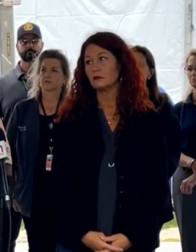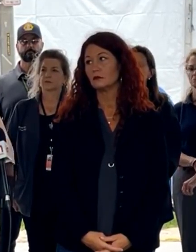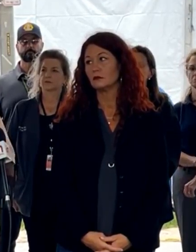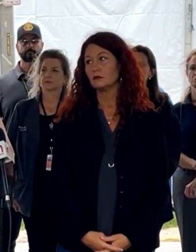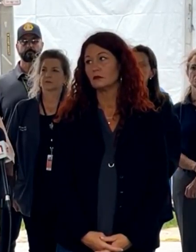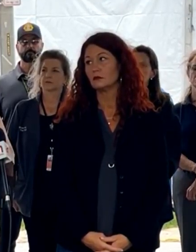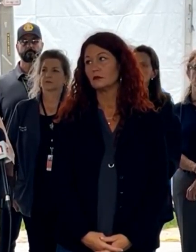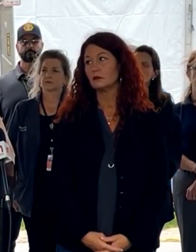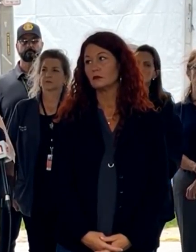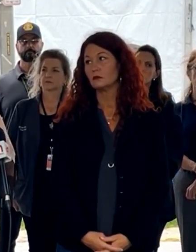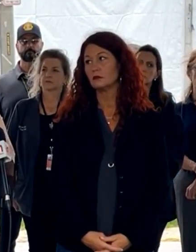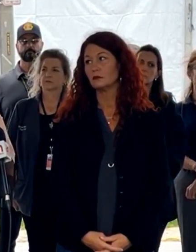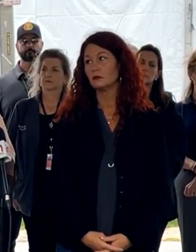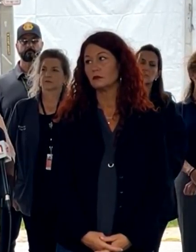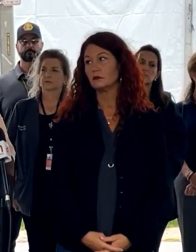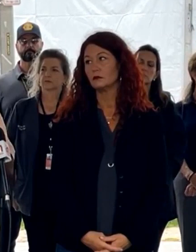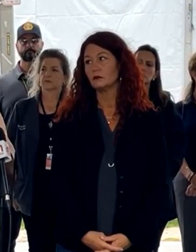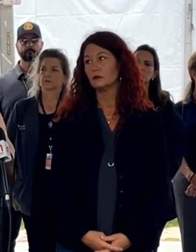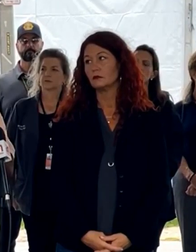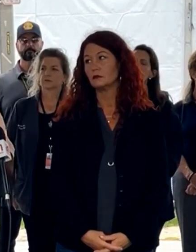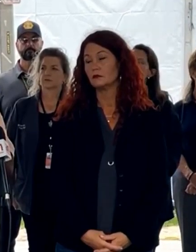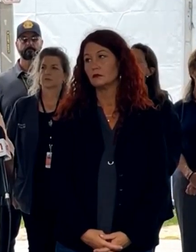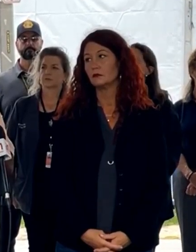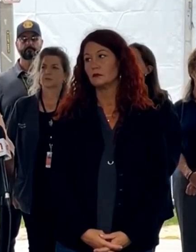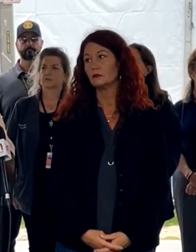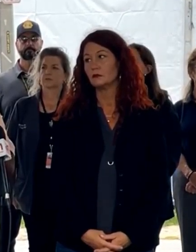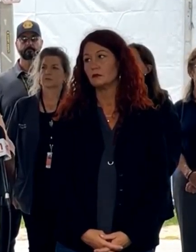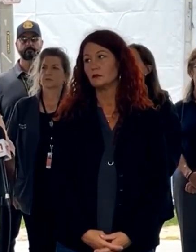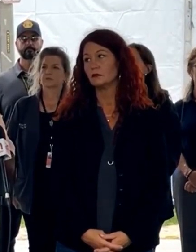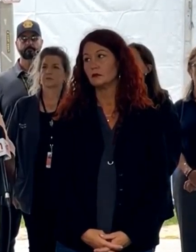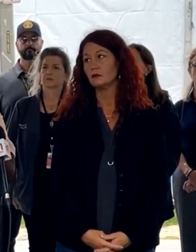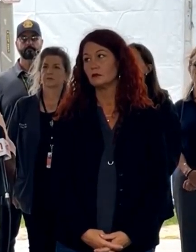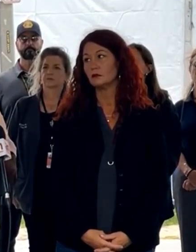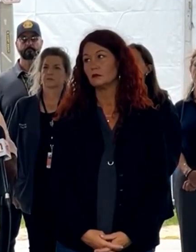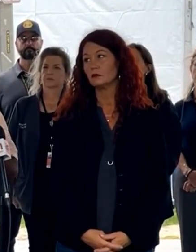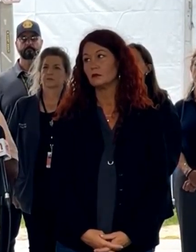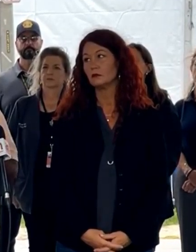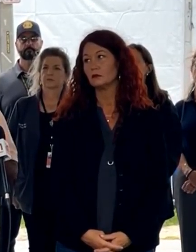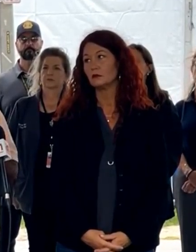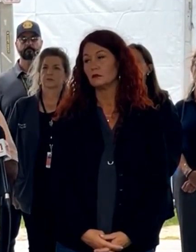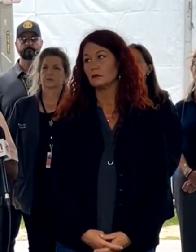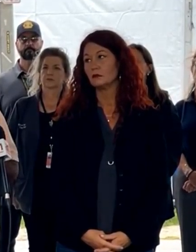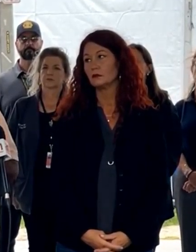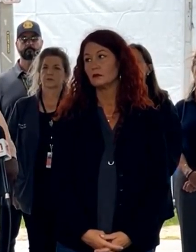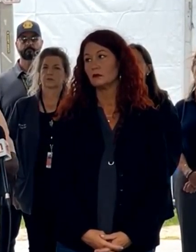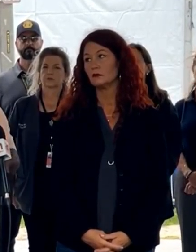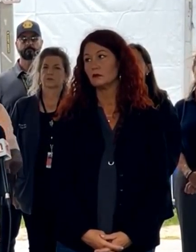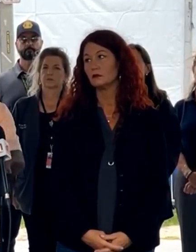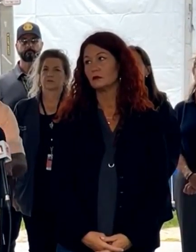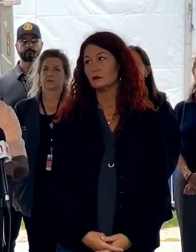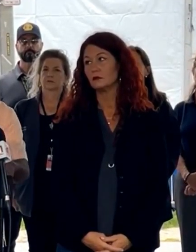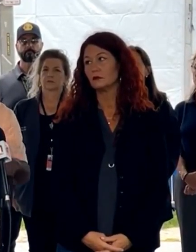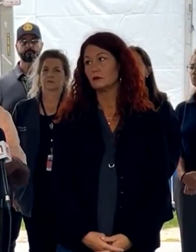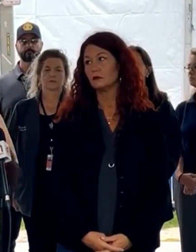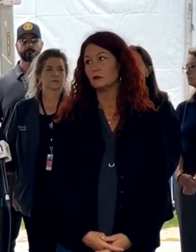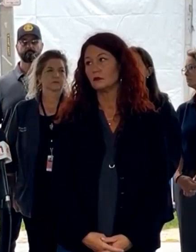établir réponse qui est nécessaire de sorte que disposition prend pour ça que tu es arrivé à arriver encore. Merci en